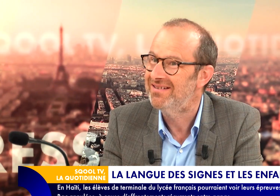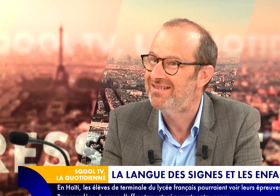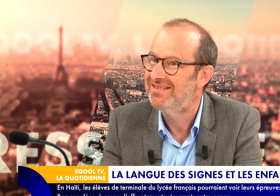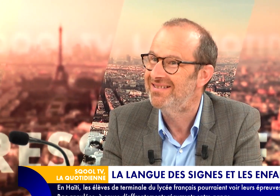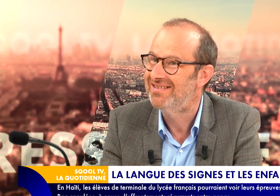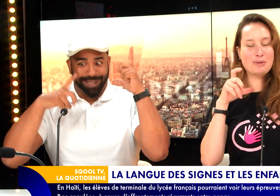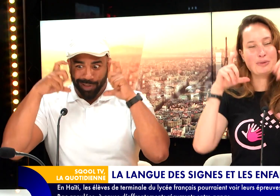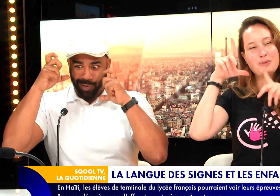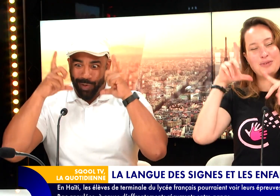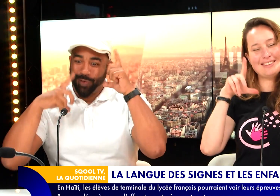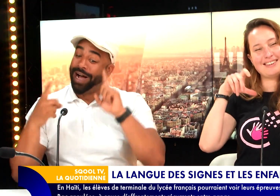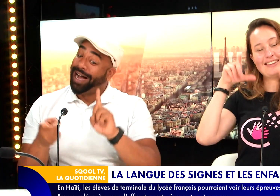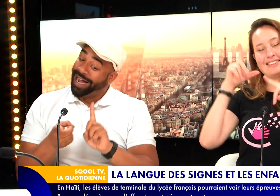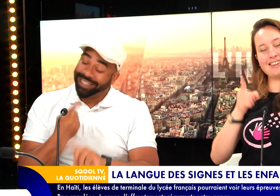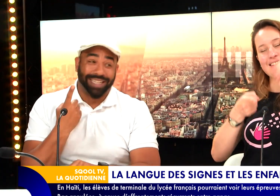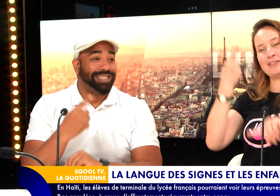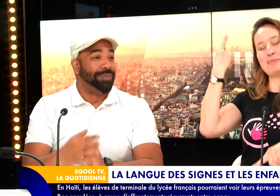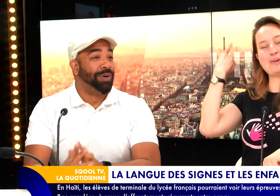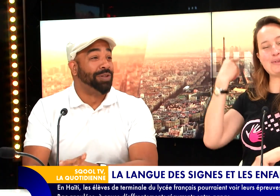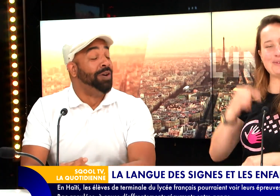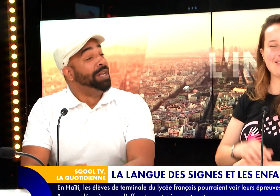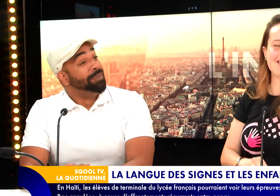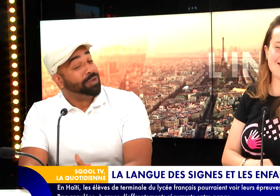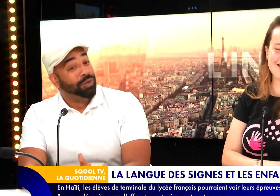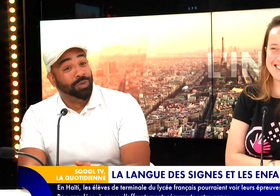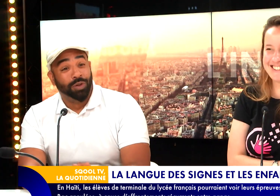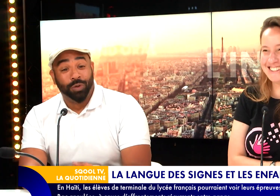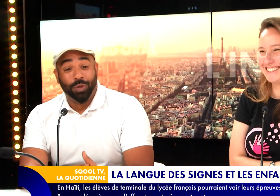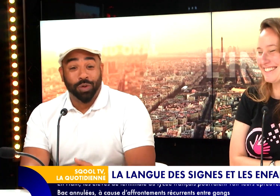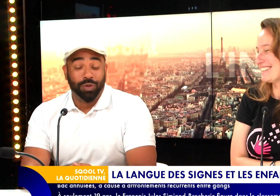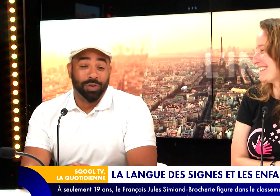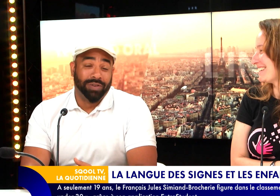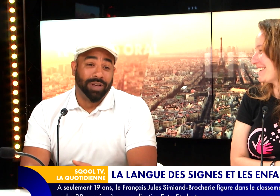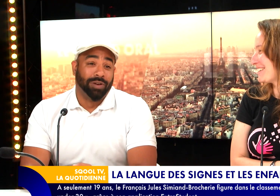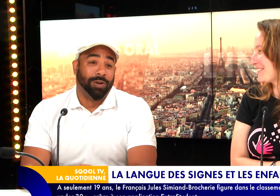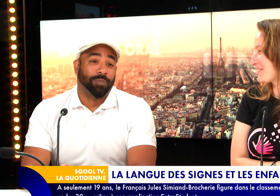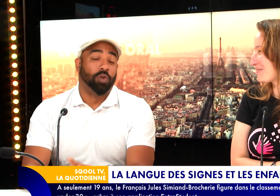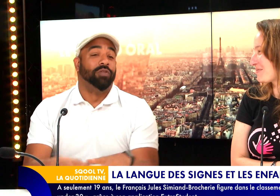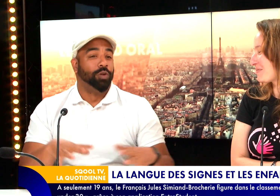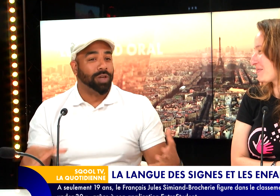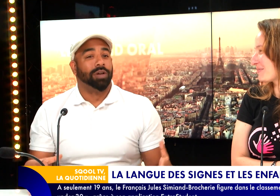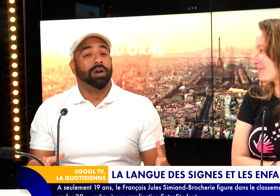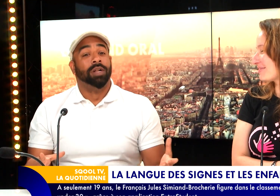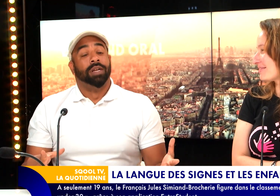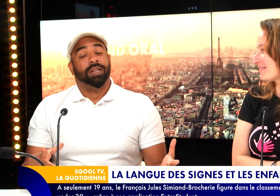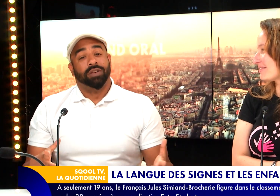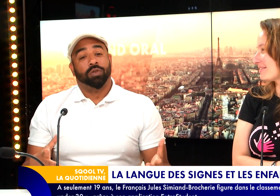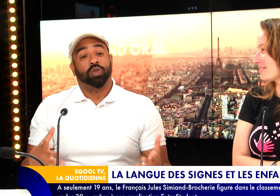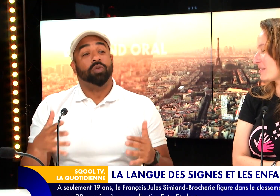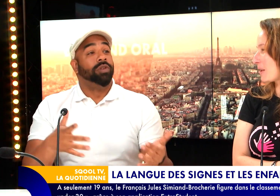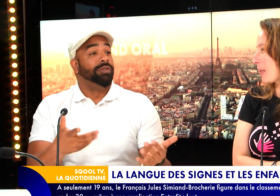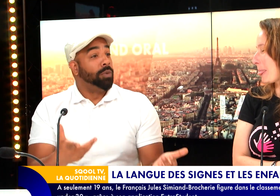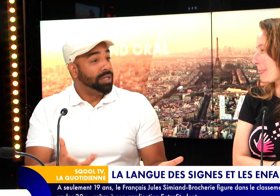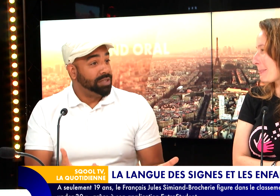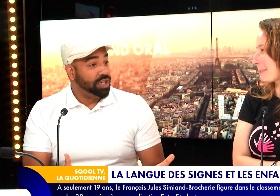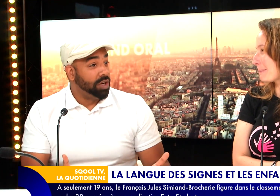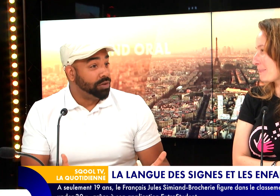Oui, l'expression faciale, c'est très, très important. Parce que nous, dans notre cursus, c'est vrai qu'on avait notre école, et c'est vrai qu'on suivait au moins les stagiaires